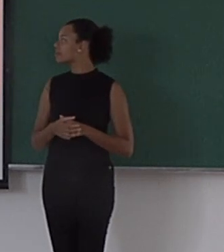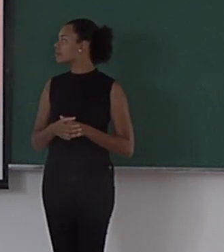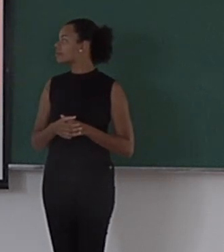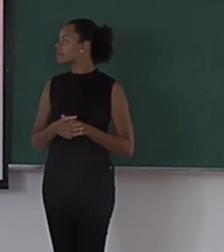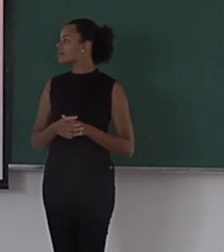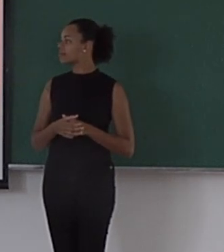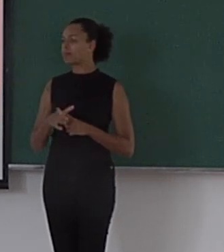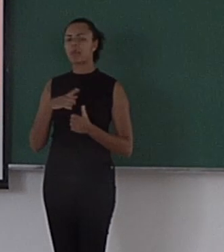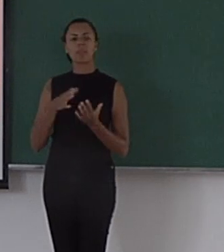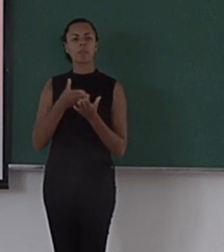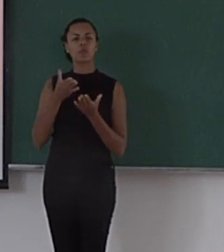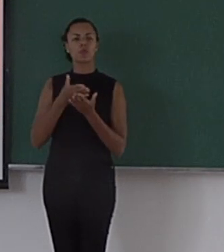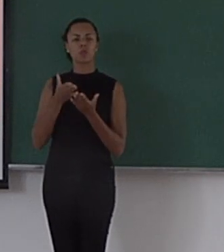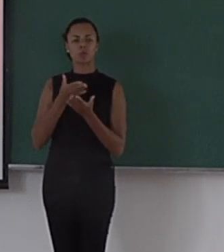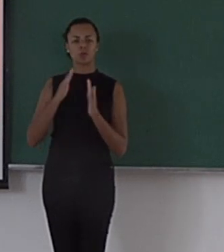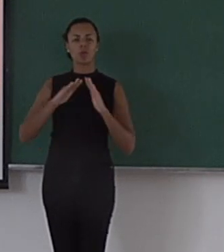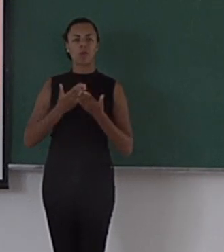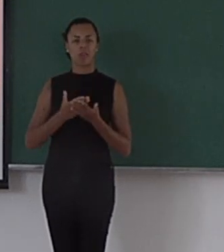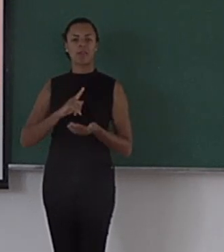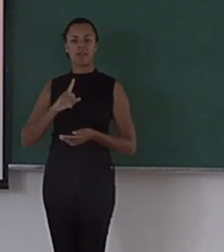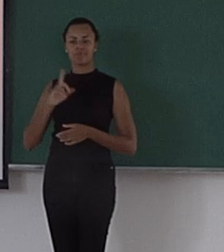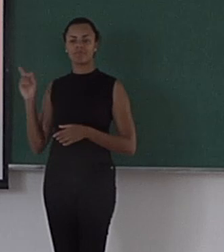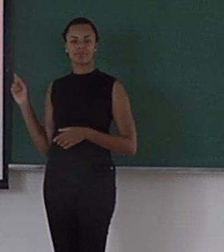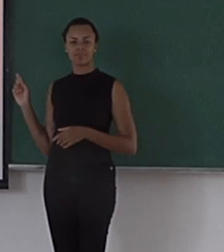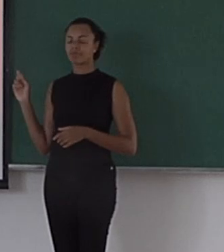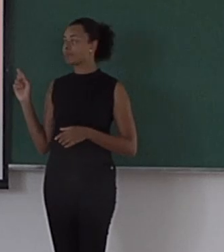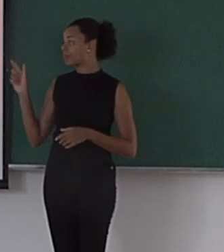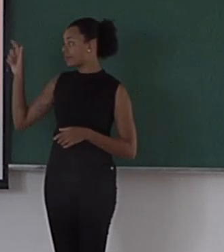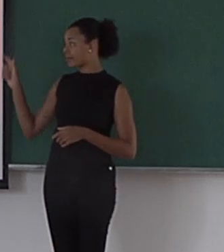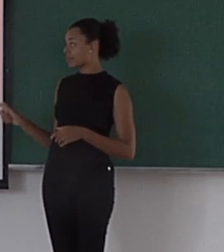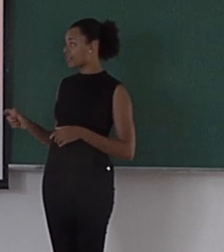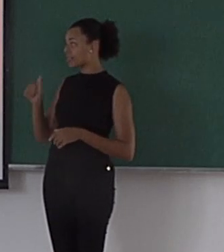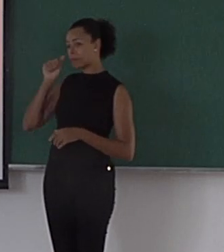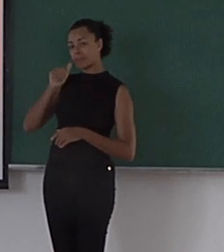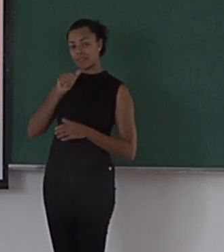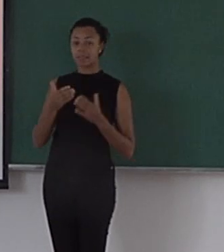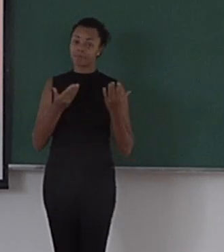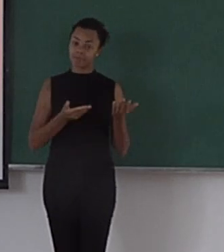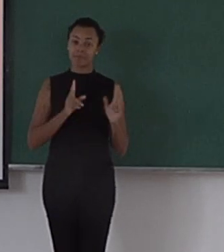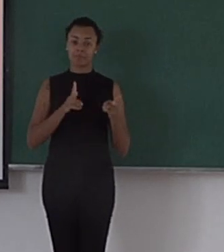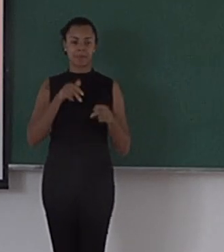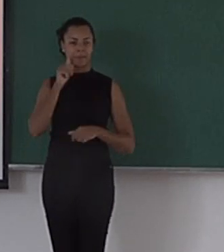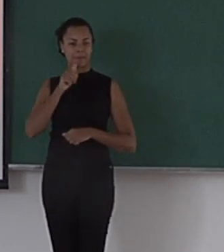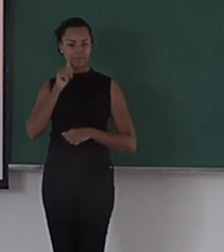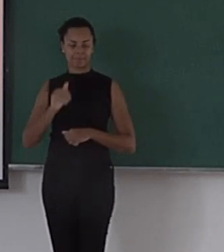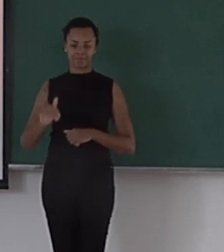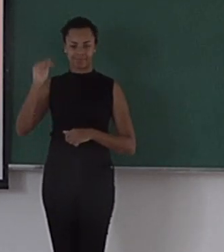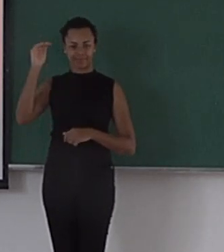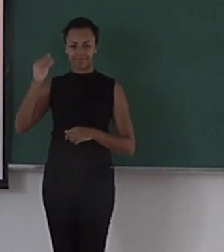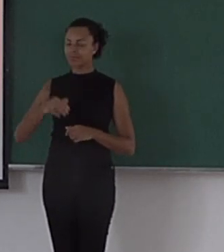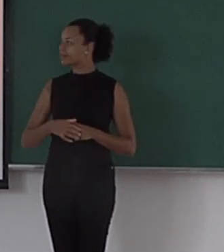Existem até nos livros didáticos essa foto aí, né? Então, essa menina é essa mulher,